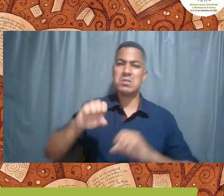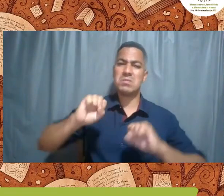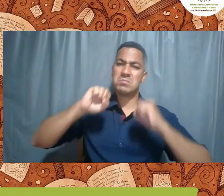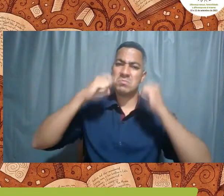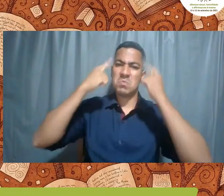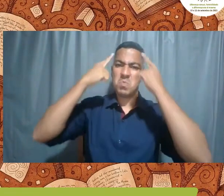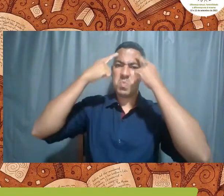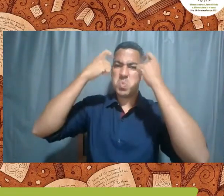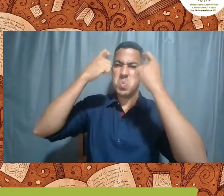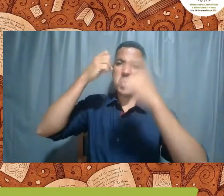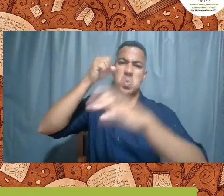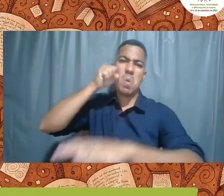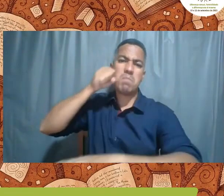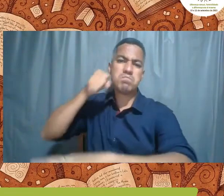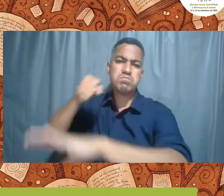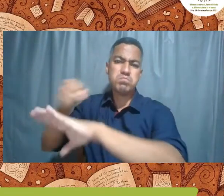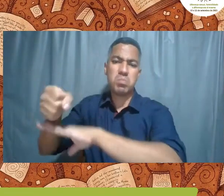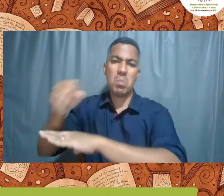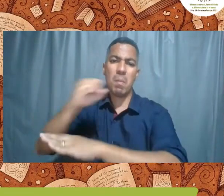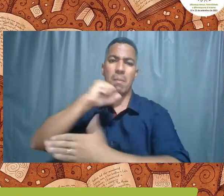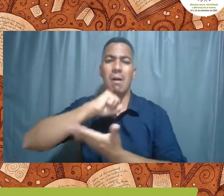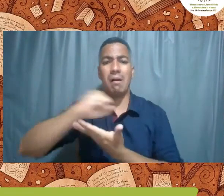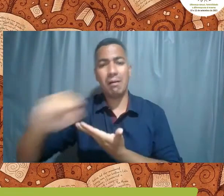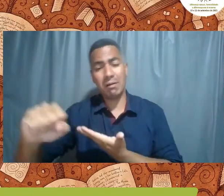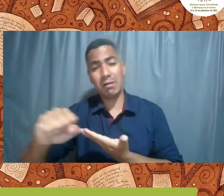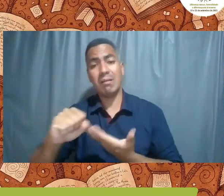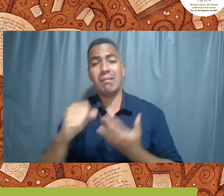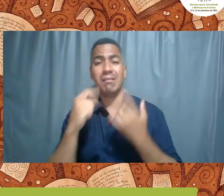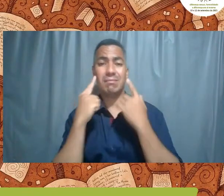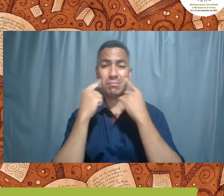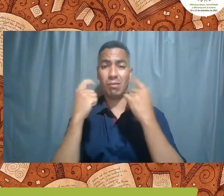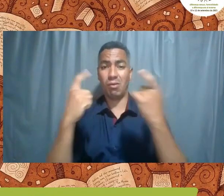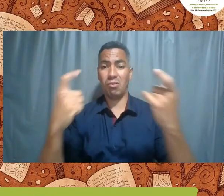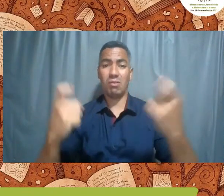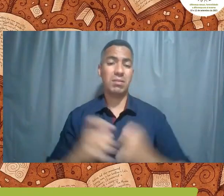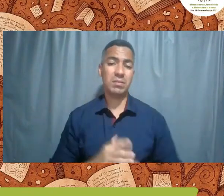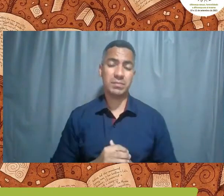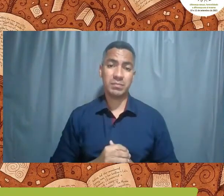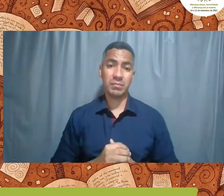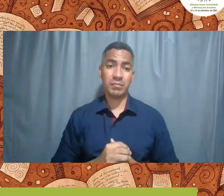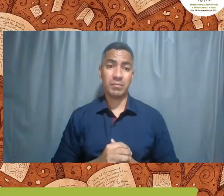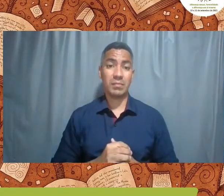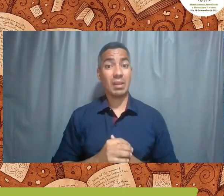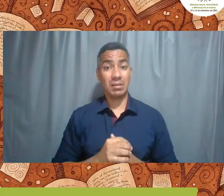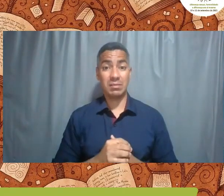Às suas violências, né? Eles se contrapunham a isso, tentando